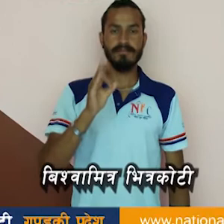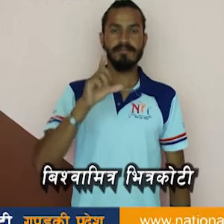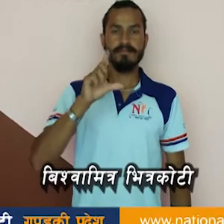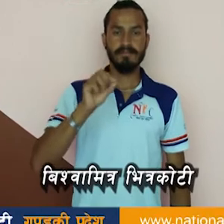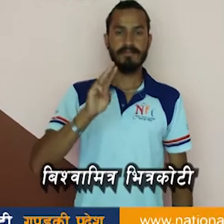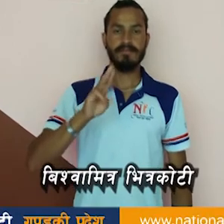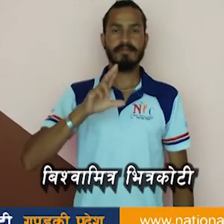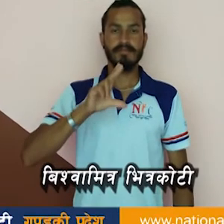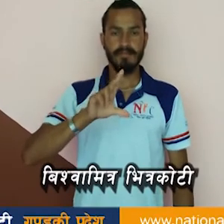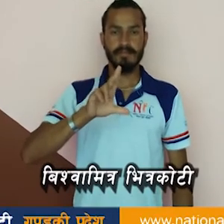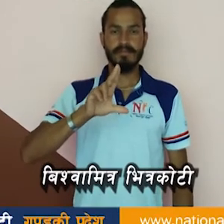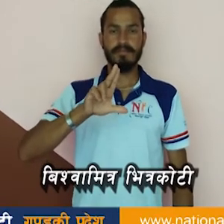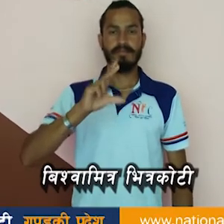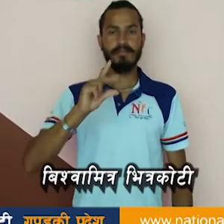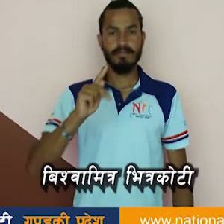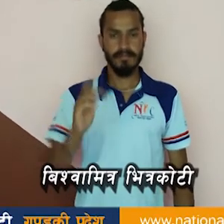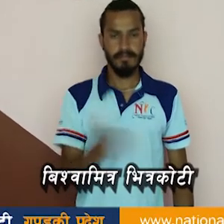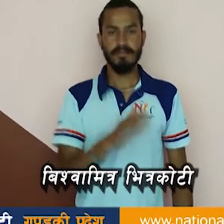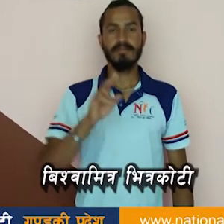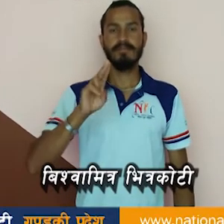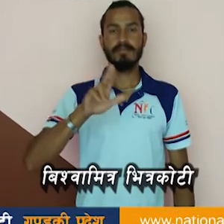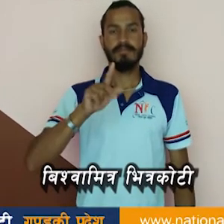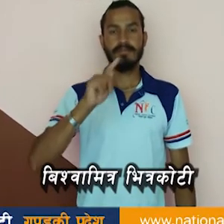नमस्कार, म विश्वमित्र भित्रकोटी।